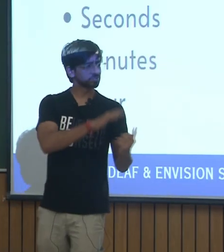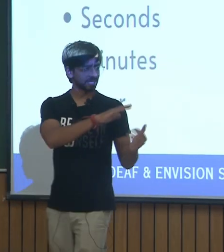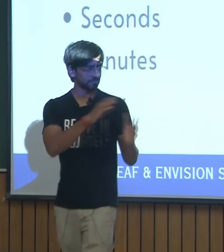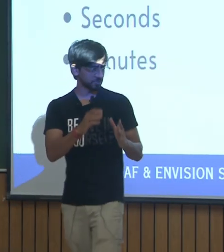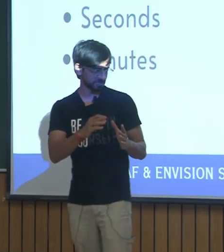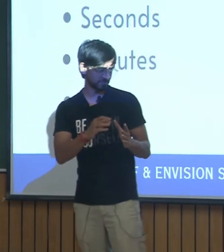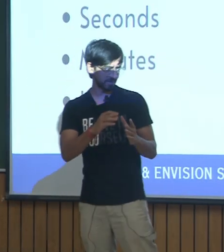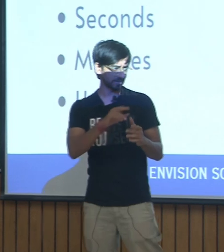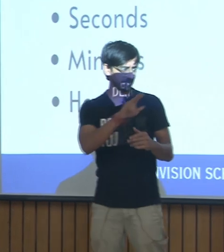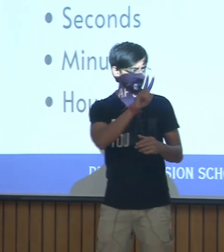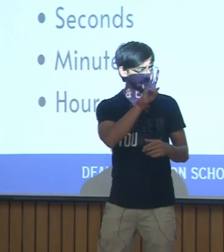उसके लिए आपको स्पेसिफाई करना पड़ेगा.